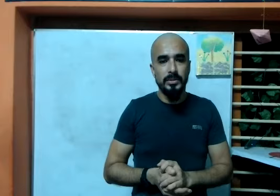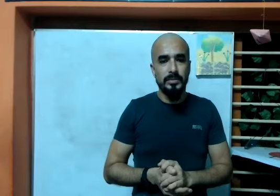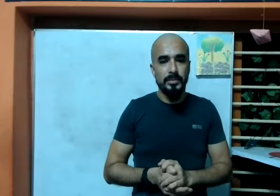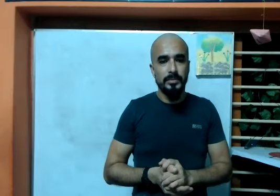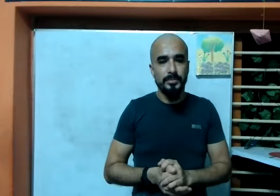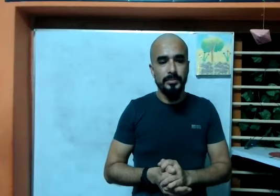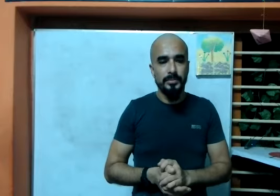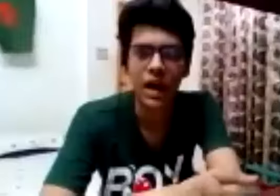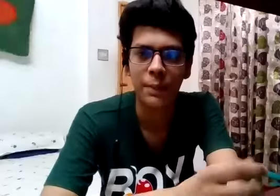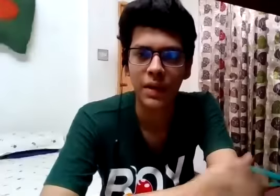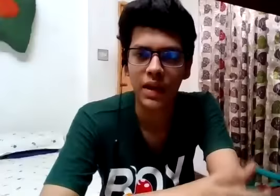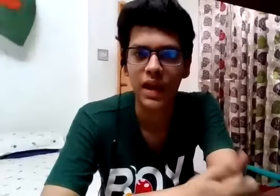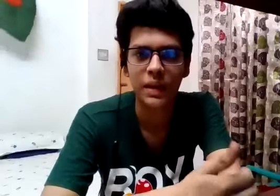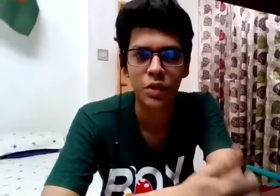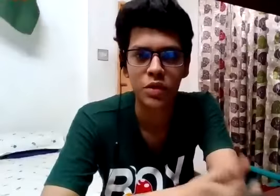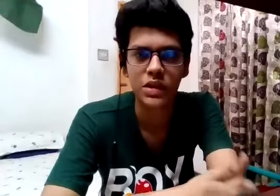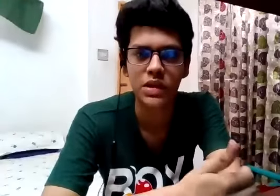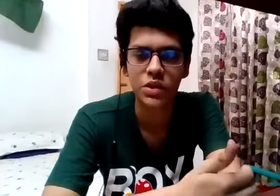সে আপনাকে একটা প্রশ্ন জিজ্ঞেস করবে